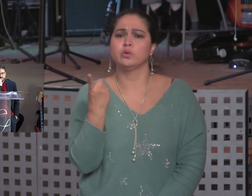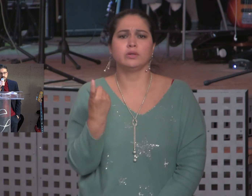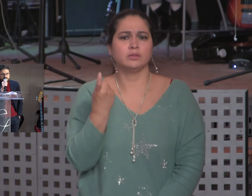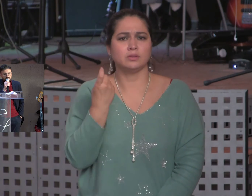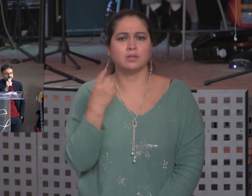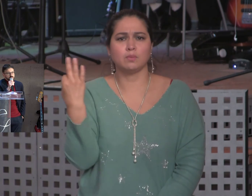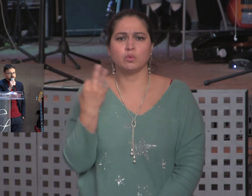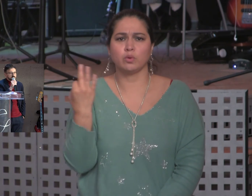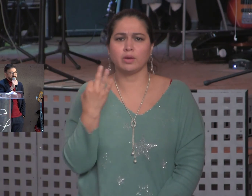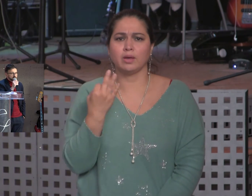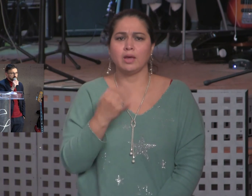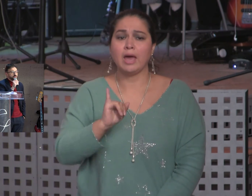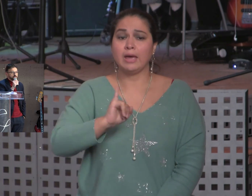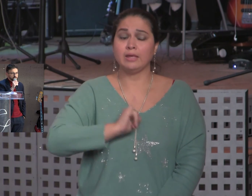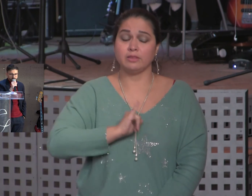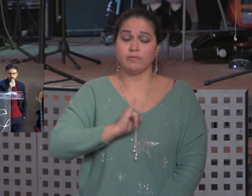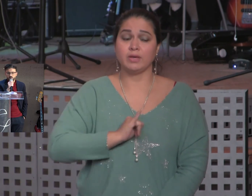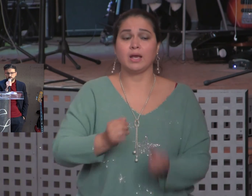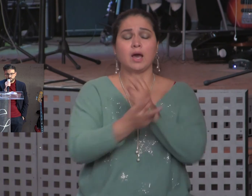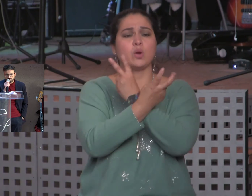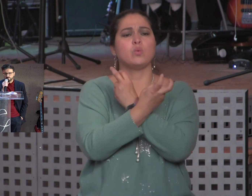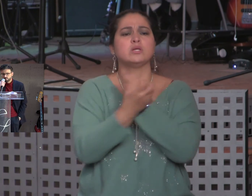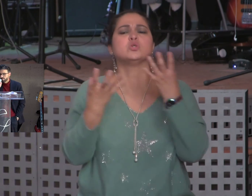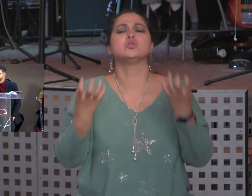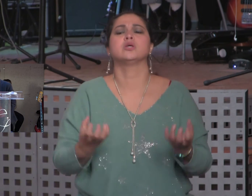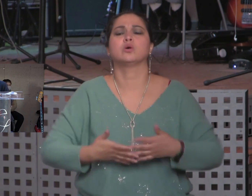necesitamos identificar ese hueso seco.